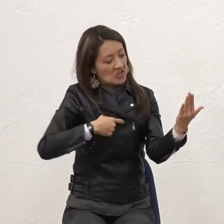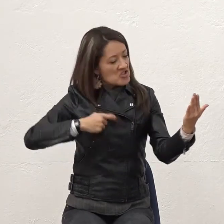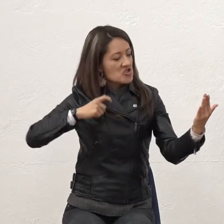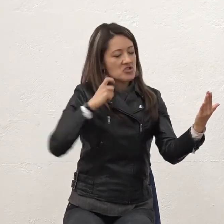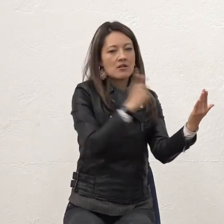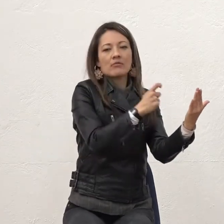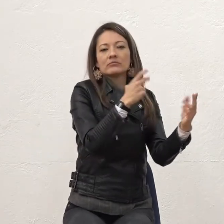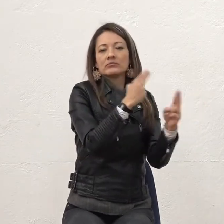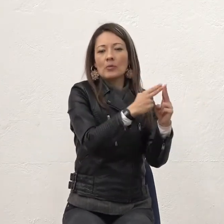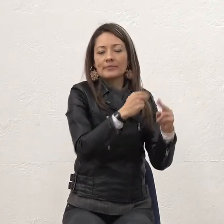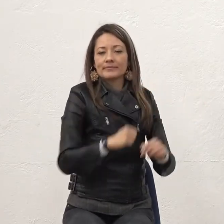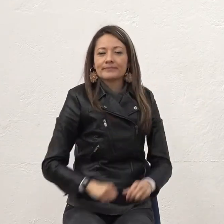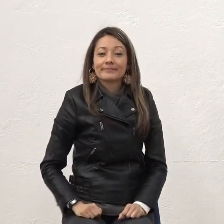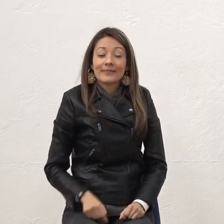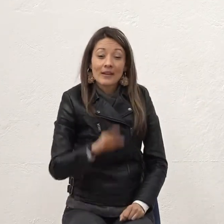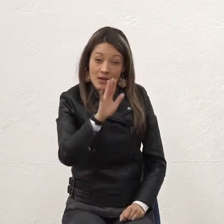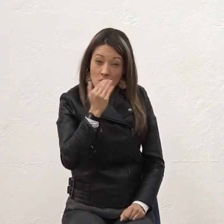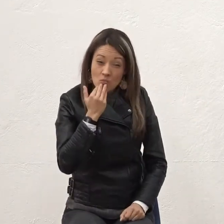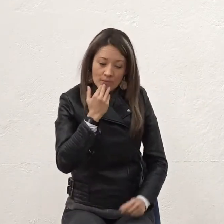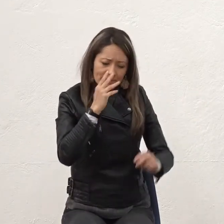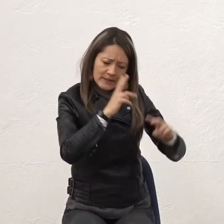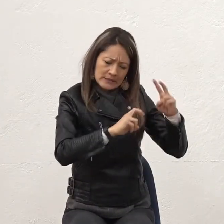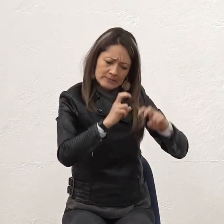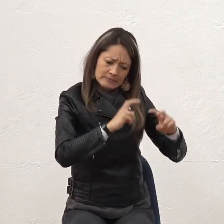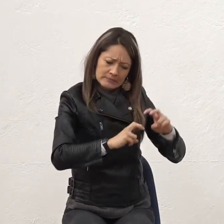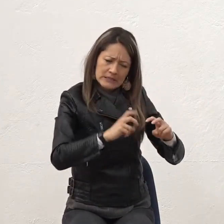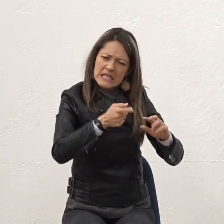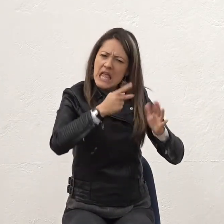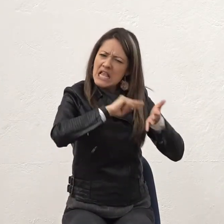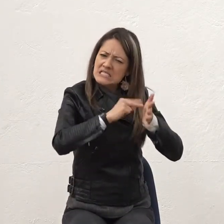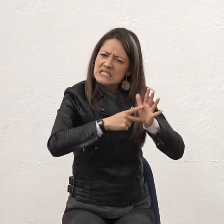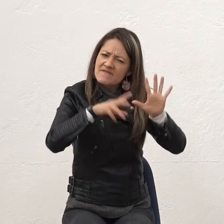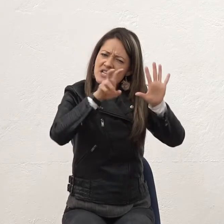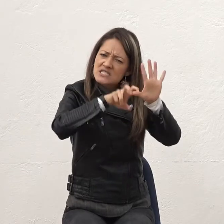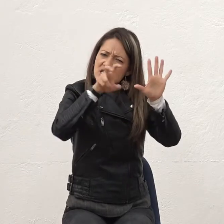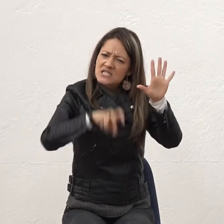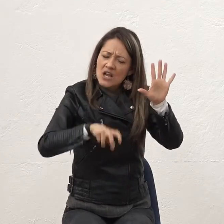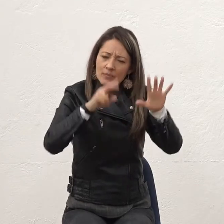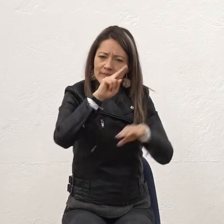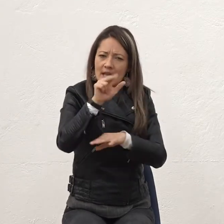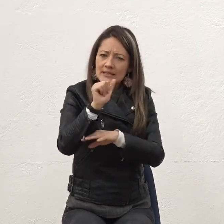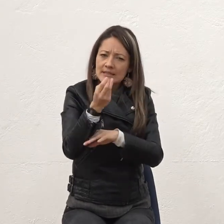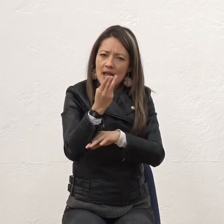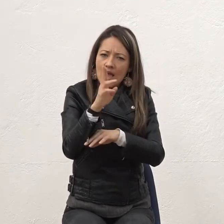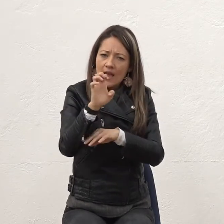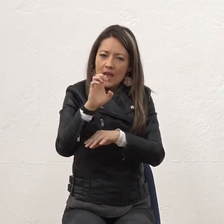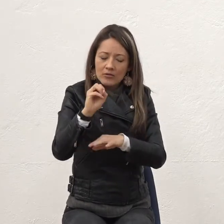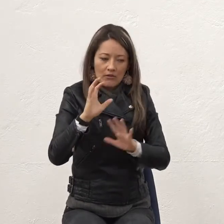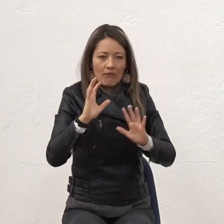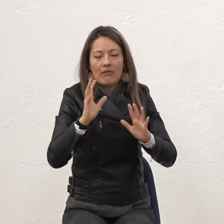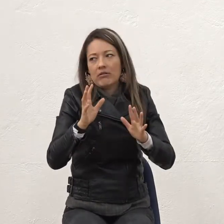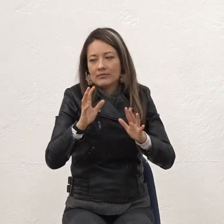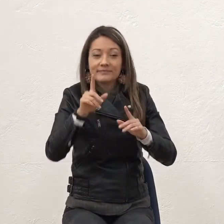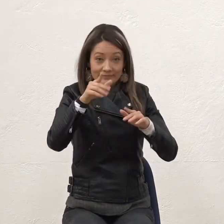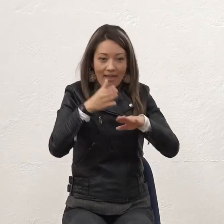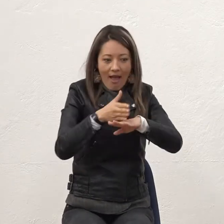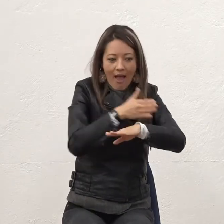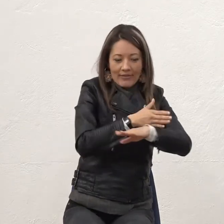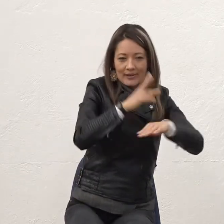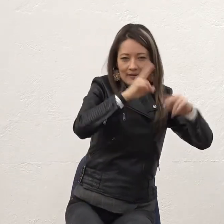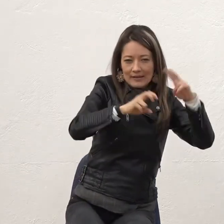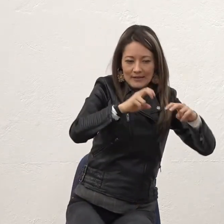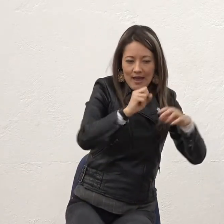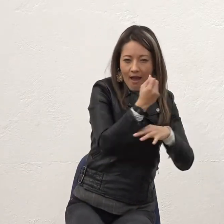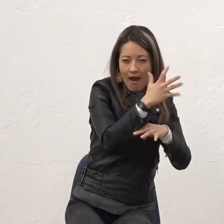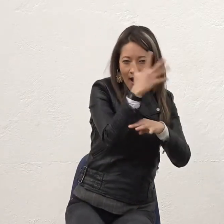¿Y sabe qué? Cuando yo empiezo a investigar, ¿qué significaba el nombre de Zaqueo? No, si el del árbol me dejó así